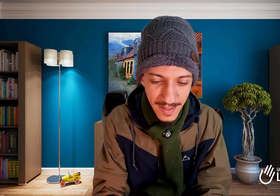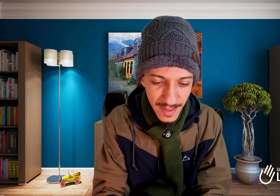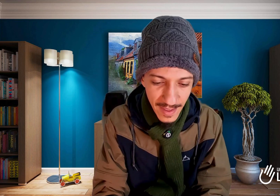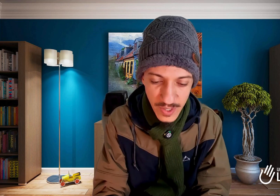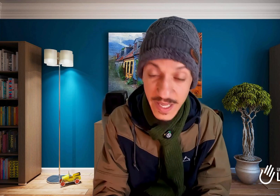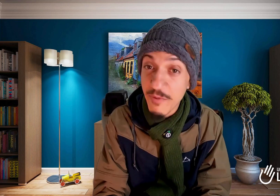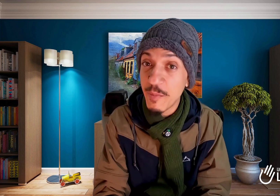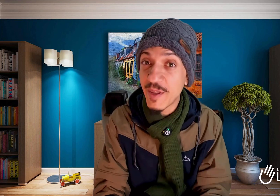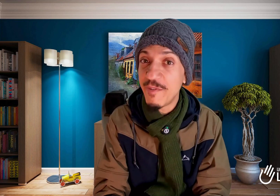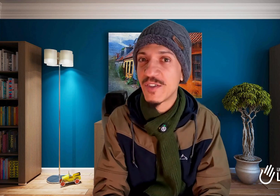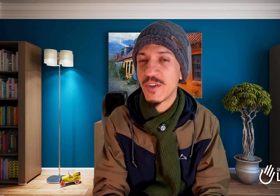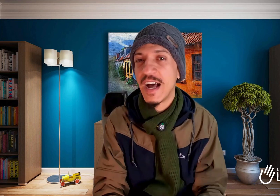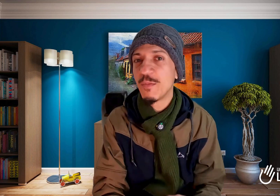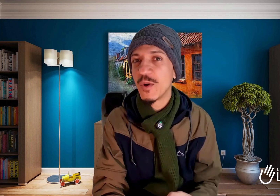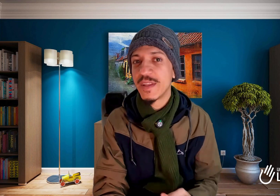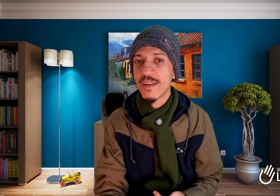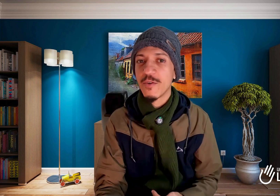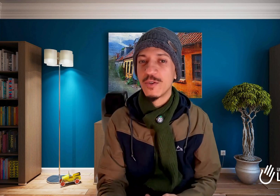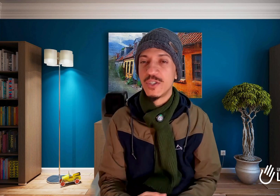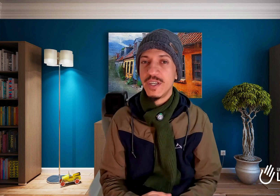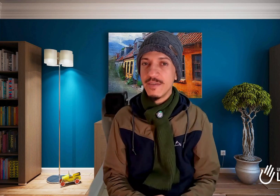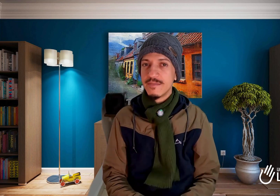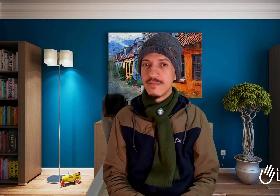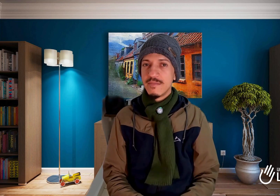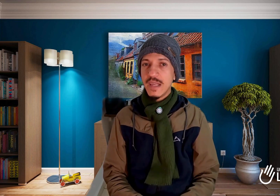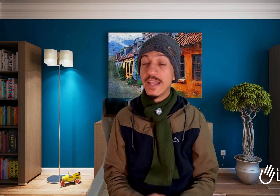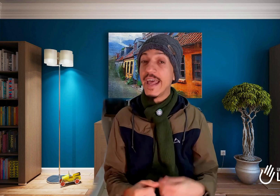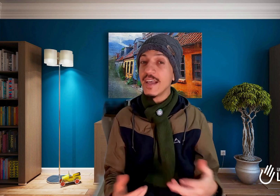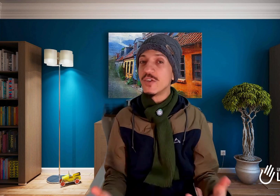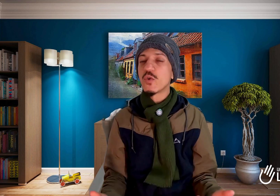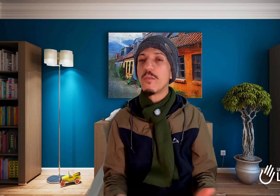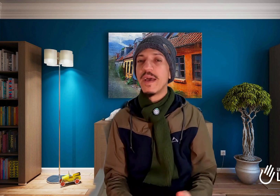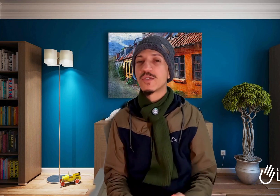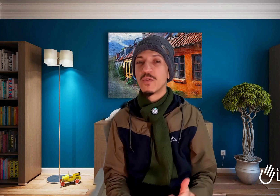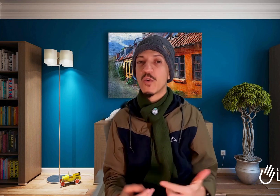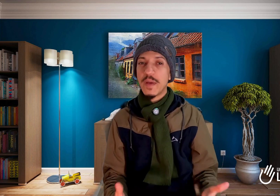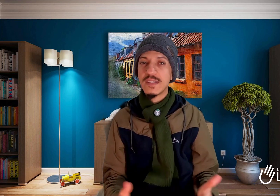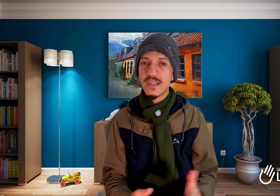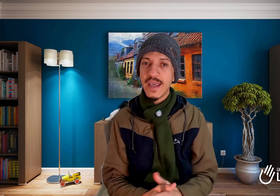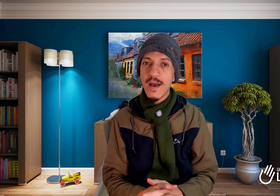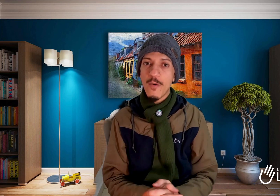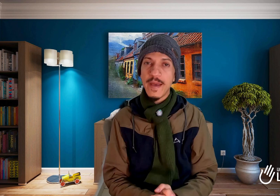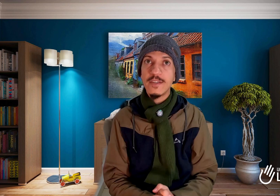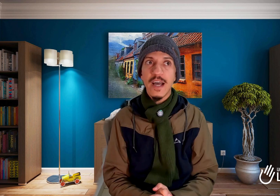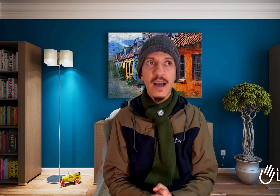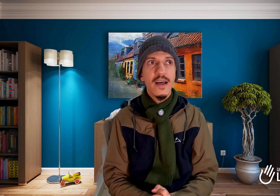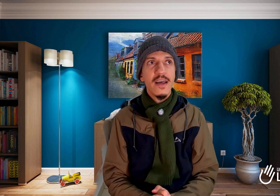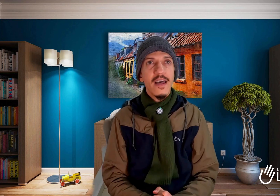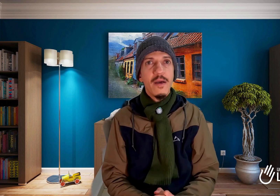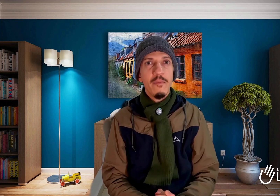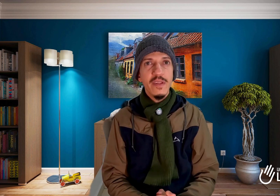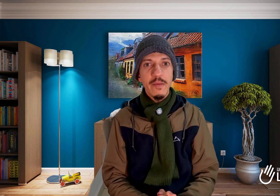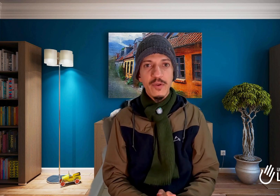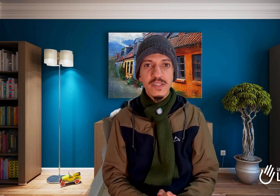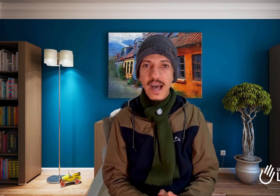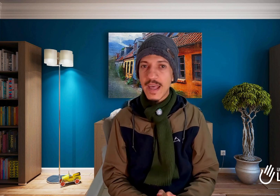Eu sempre fui muito aficionado por tecnologia e desde o começo, quando eu comecei realmente a me debruçar e